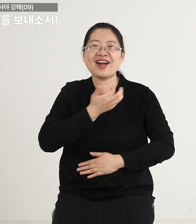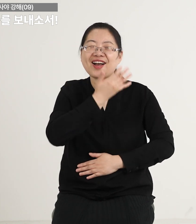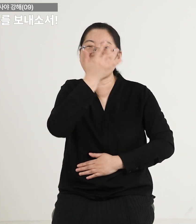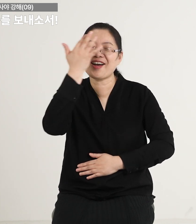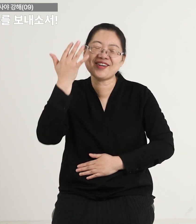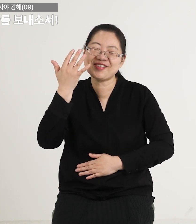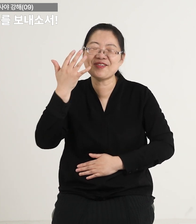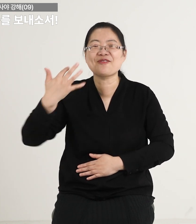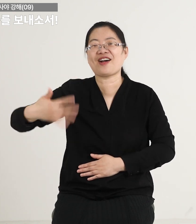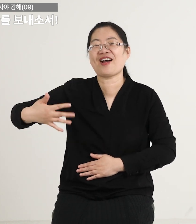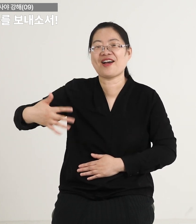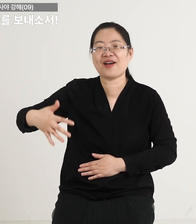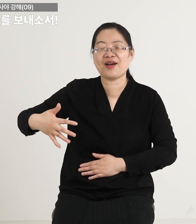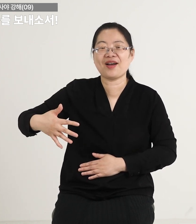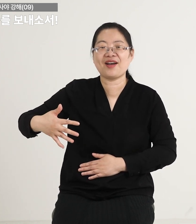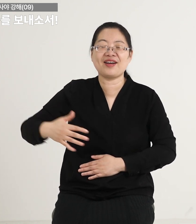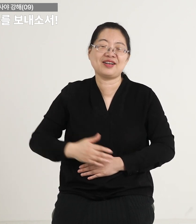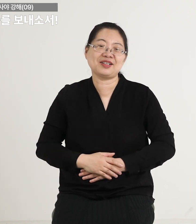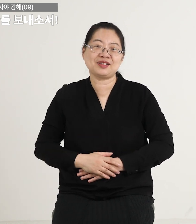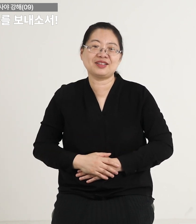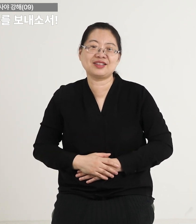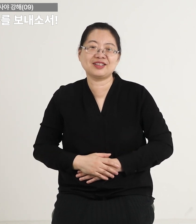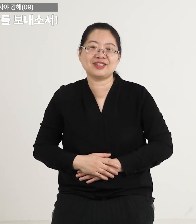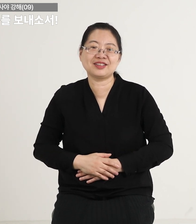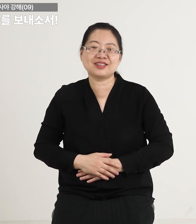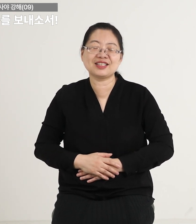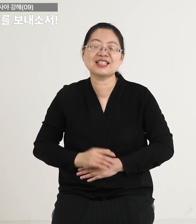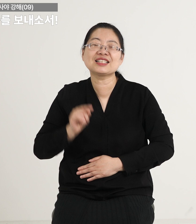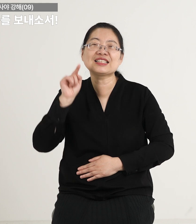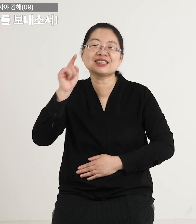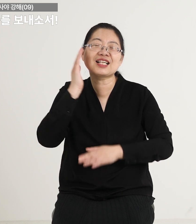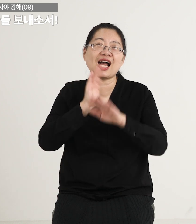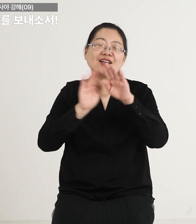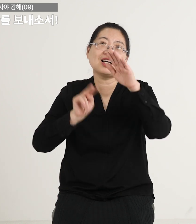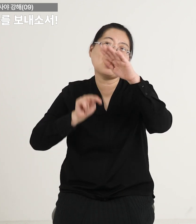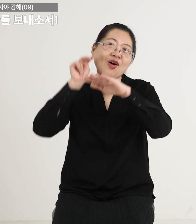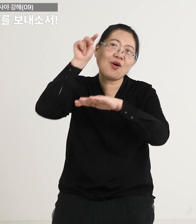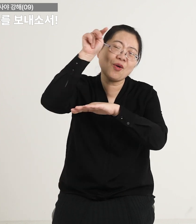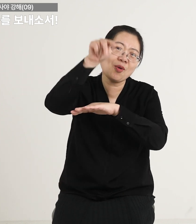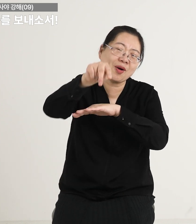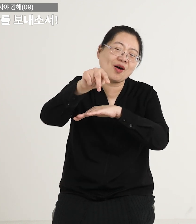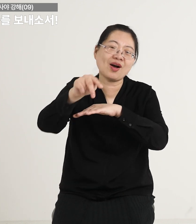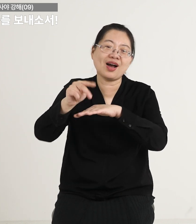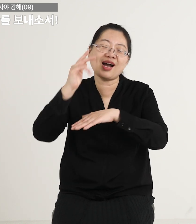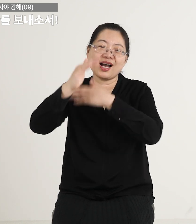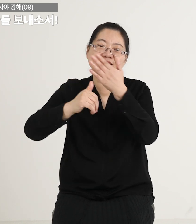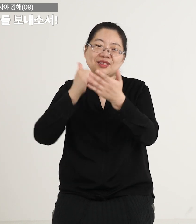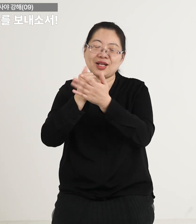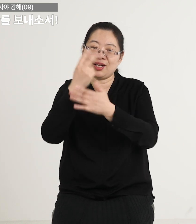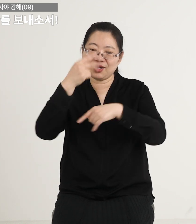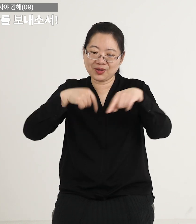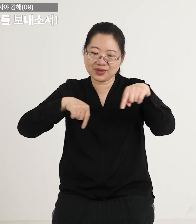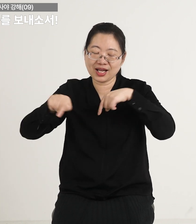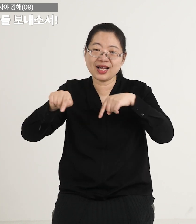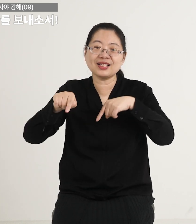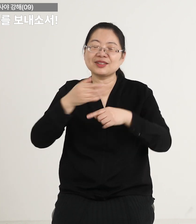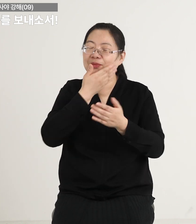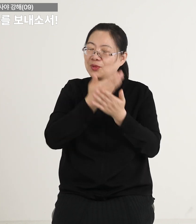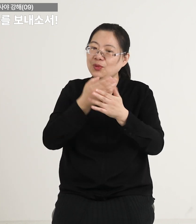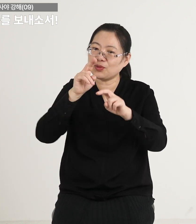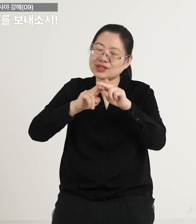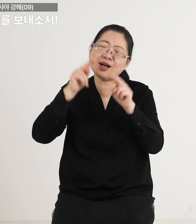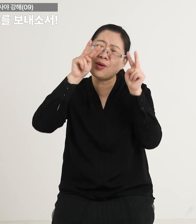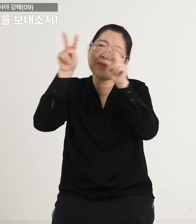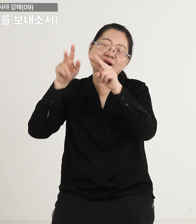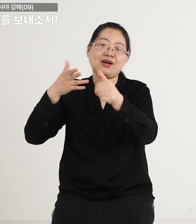모르겠어요. 그 물리적인 하늘을 넘어서 하나님의 그 통치하시는 그 보좌를 봐야